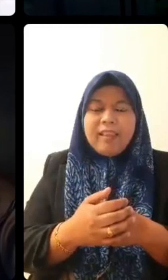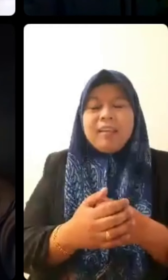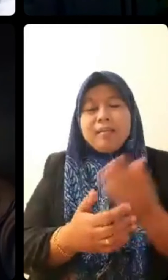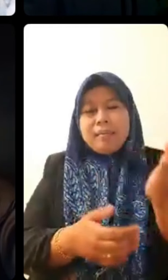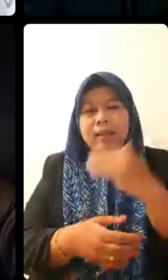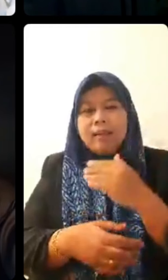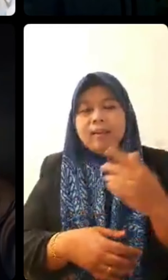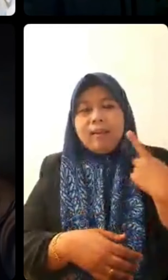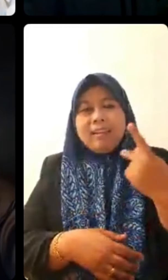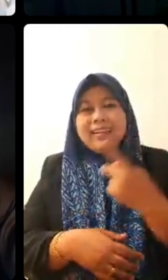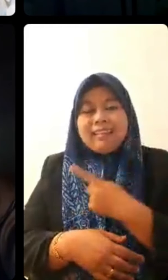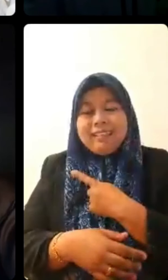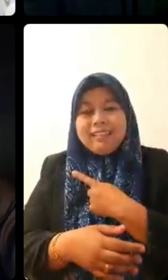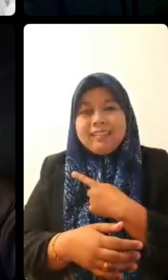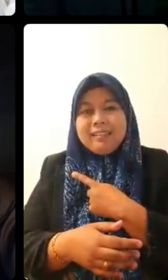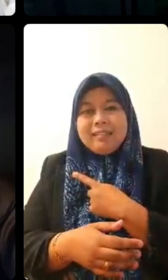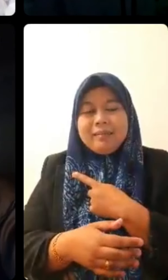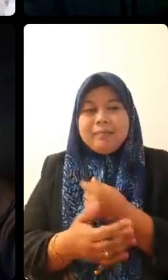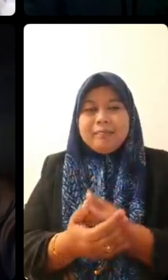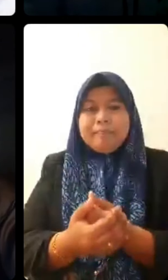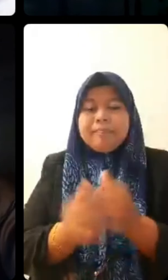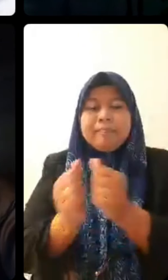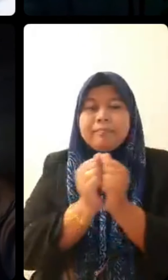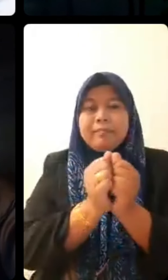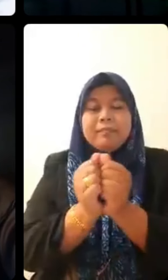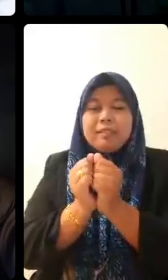binalah bangsa, bangunkan negara.